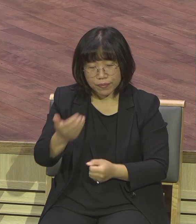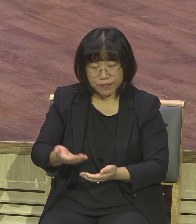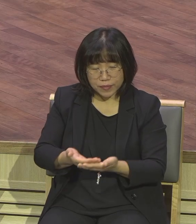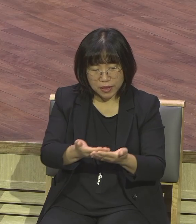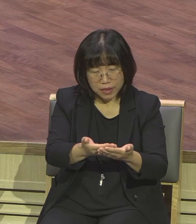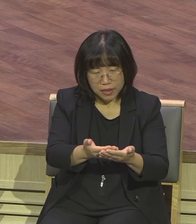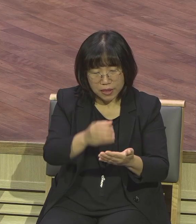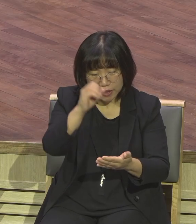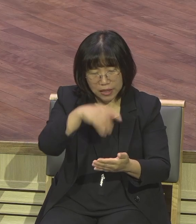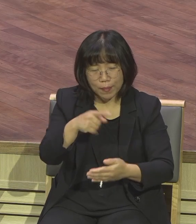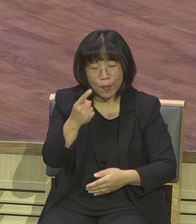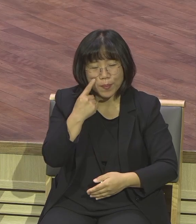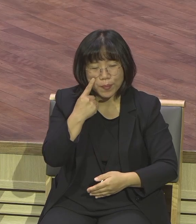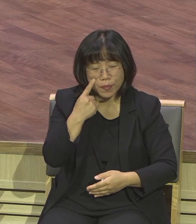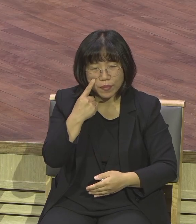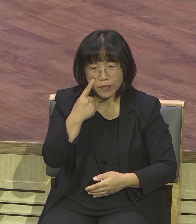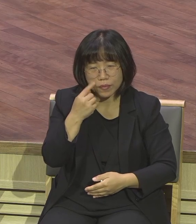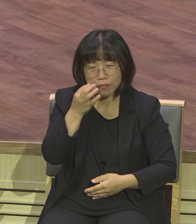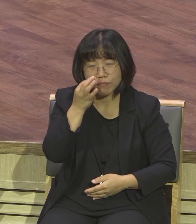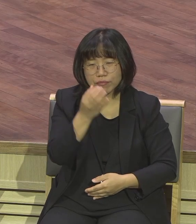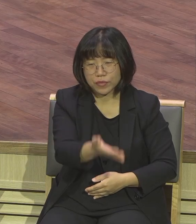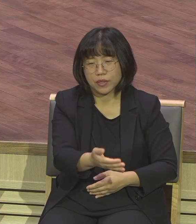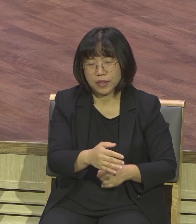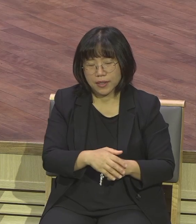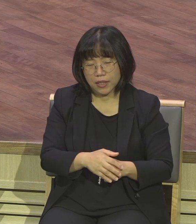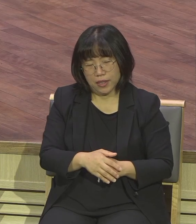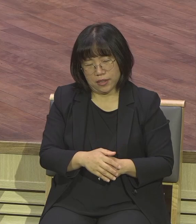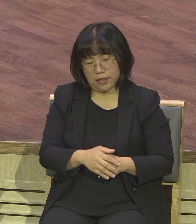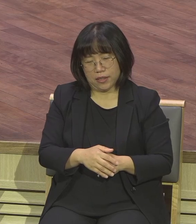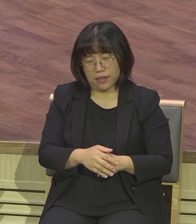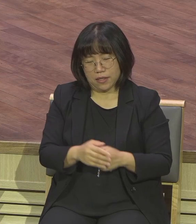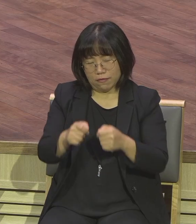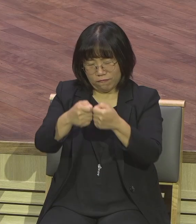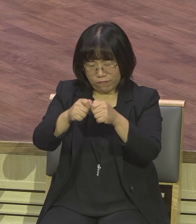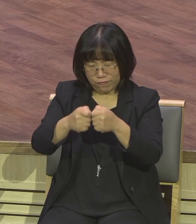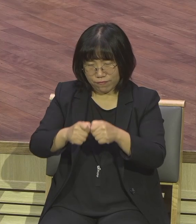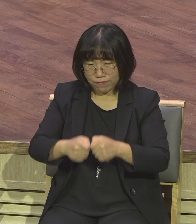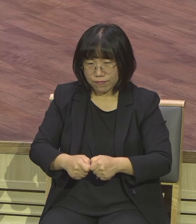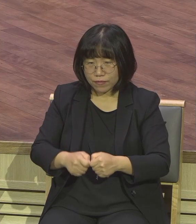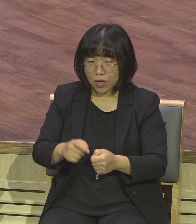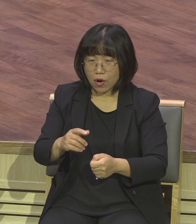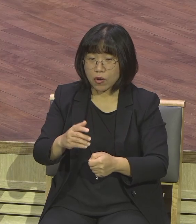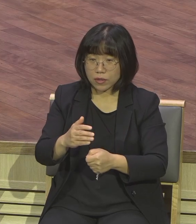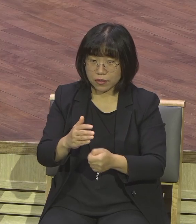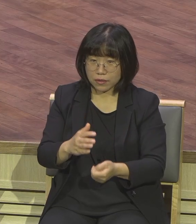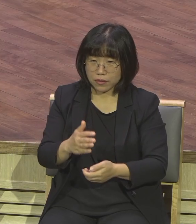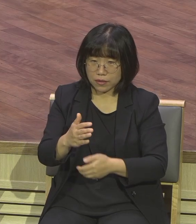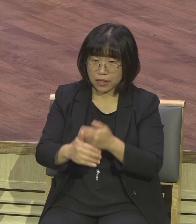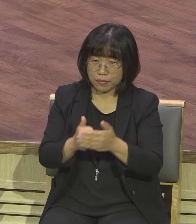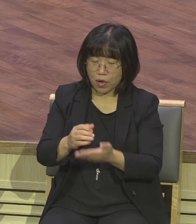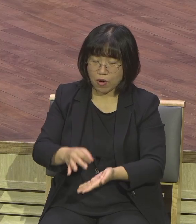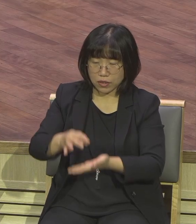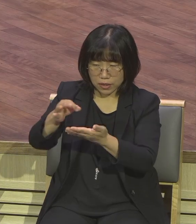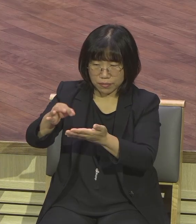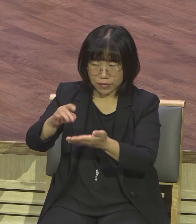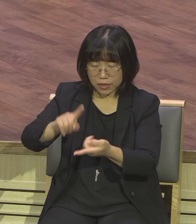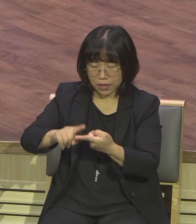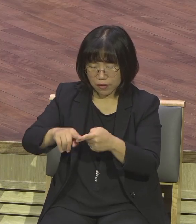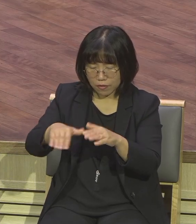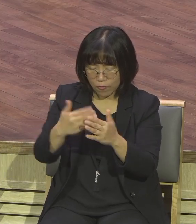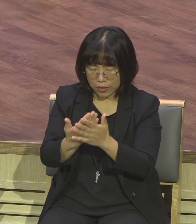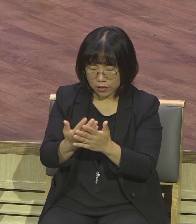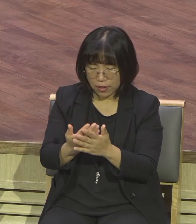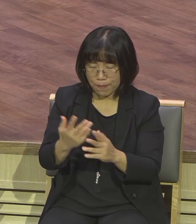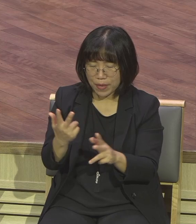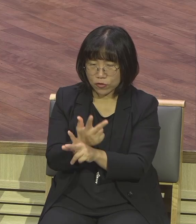보죠. 그래 말이야. 하나님 앞에 드릴 헌금을 이렇게 깨알같이 세밀하게 구체적으로 데이터만